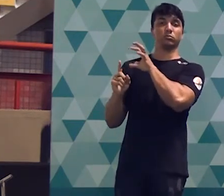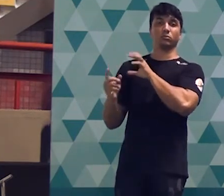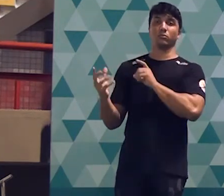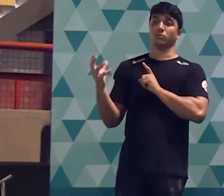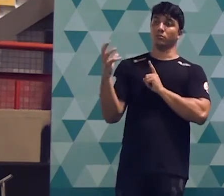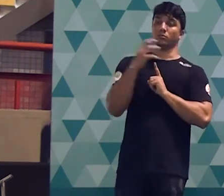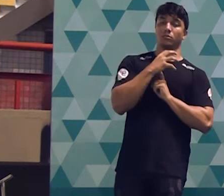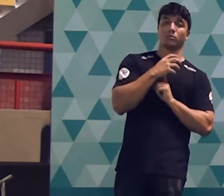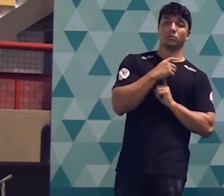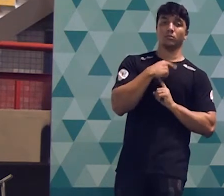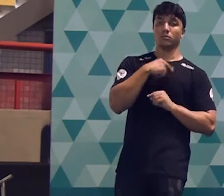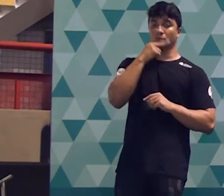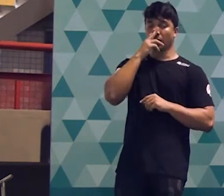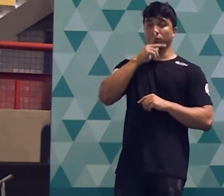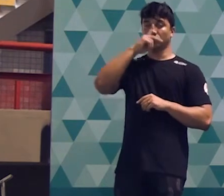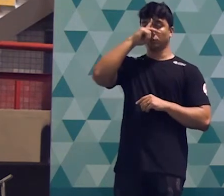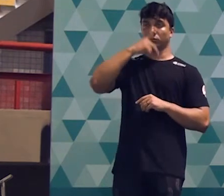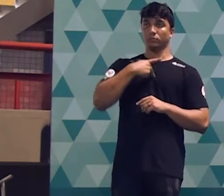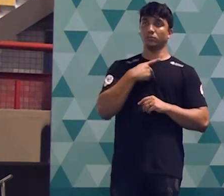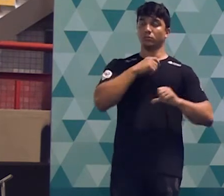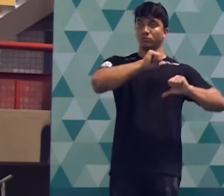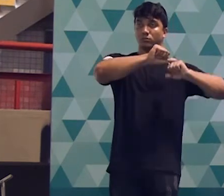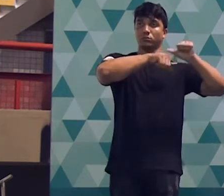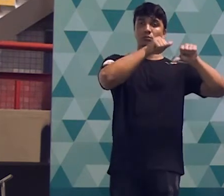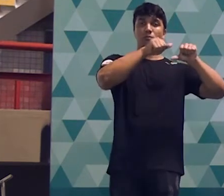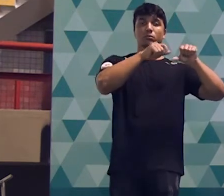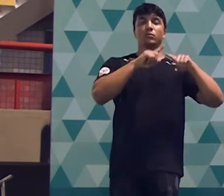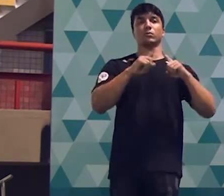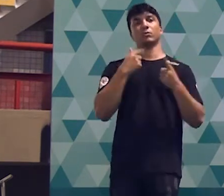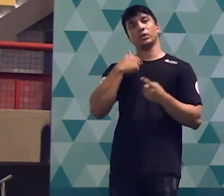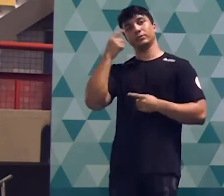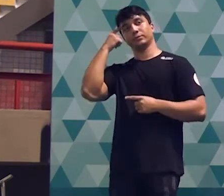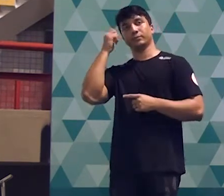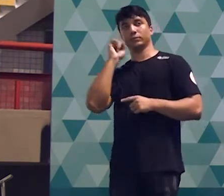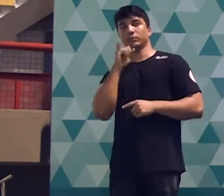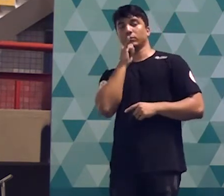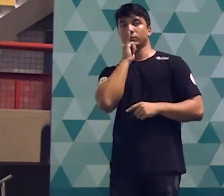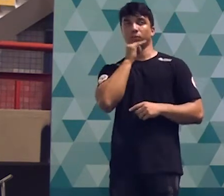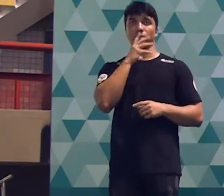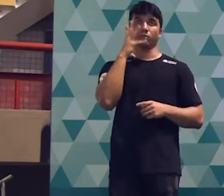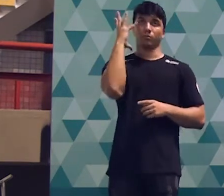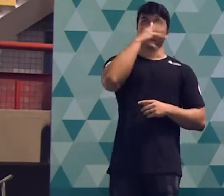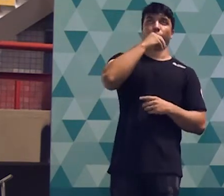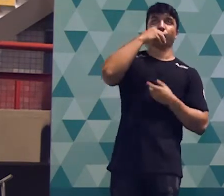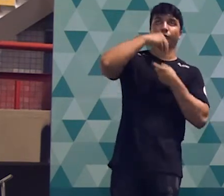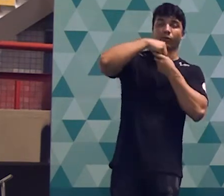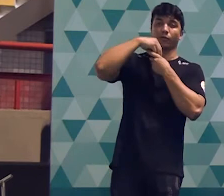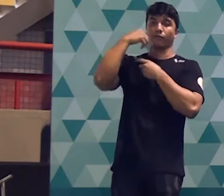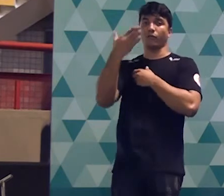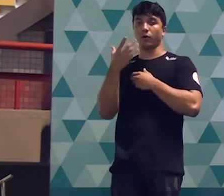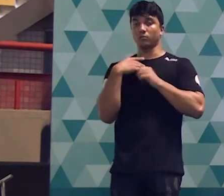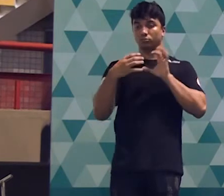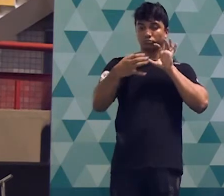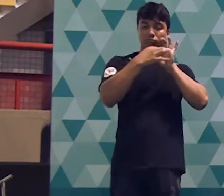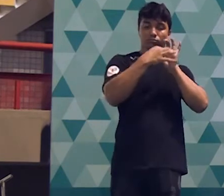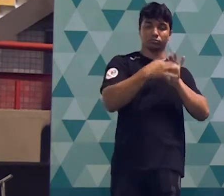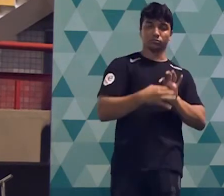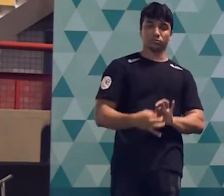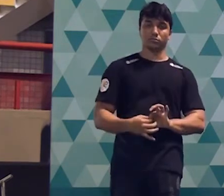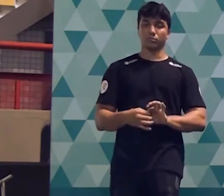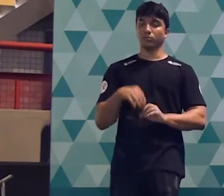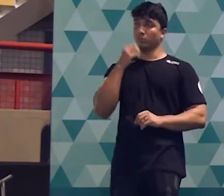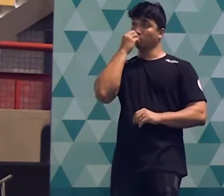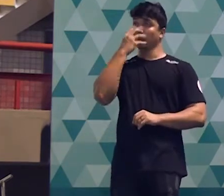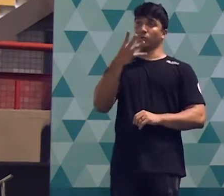esse objeto no qual você está se tornando. Agora é lógico, se você também é bonito por dentro e por fora e puder juntar útil ao agradável,